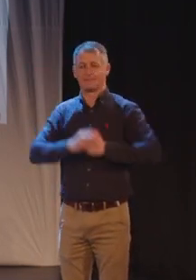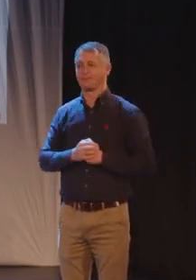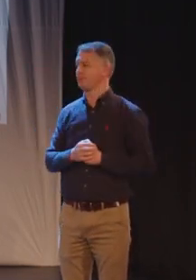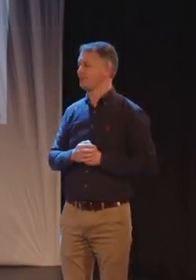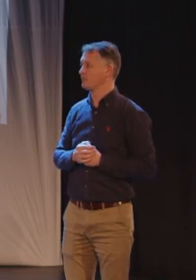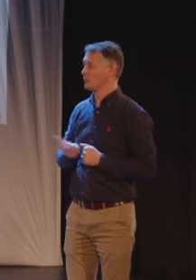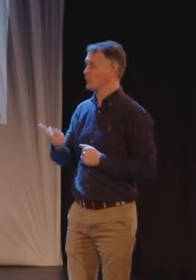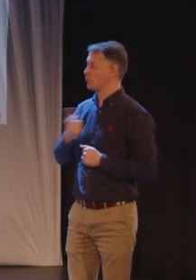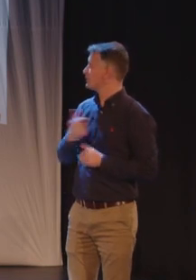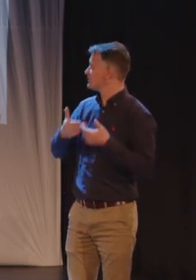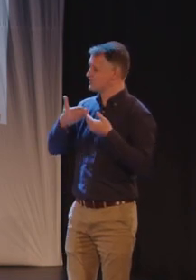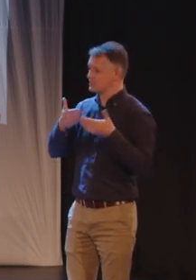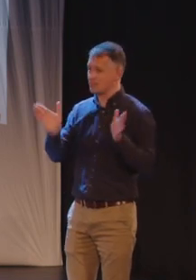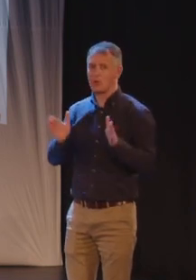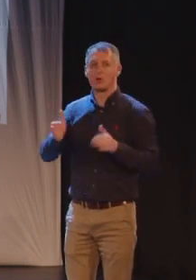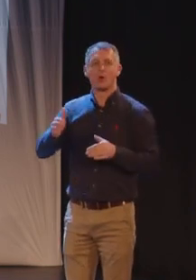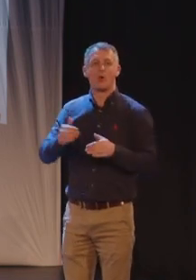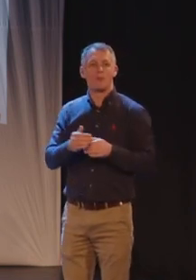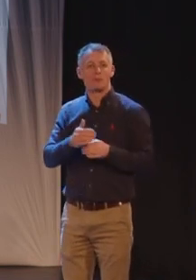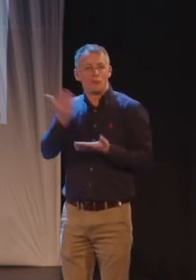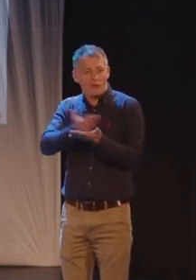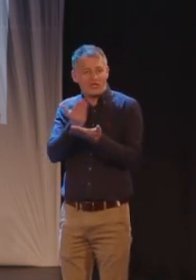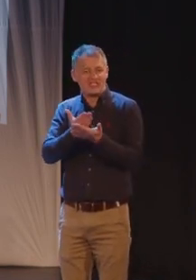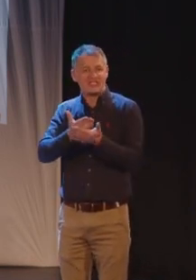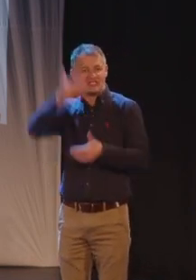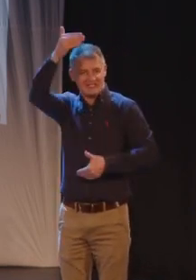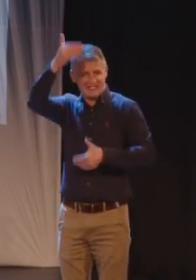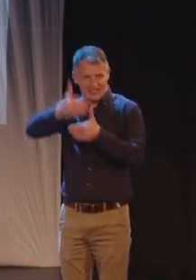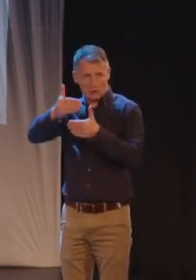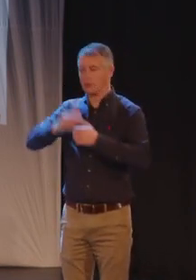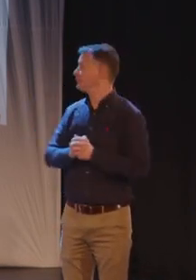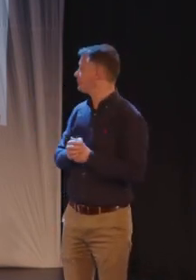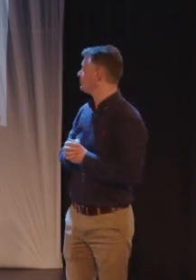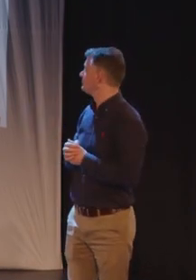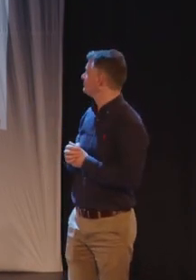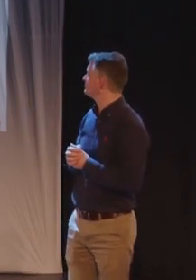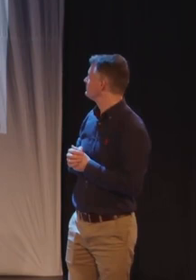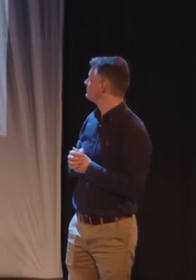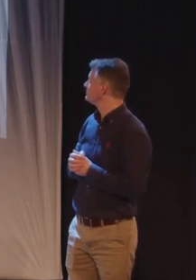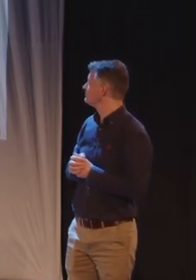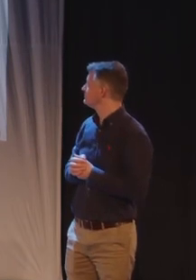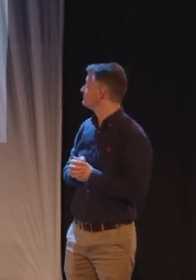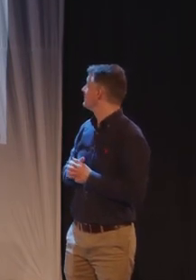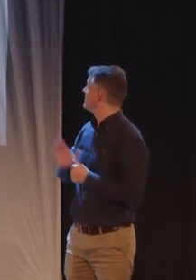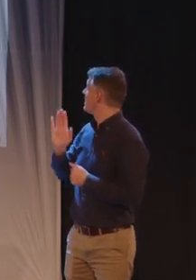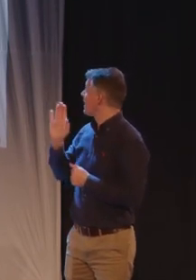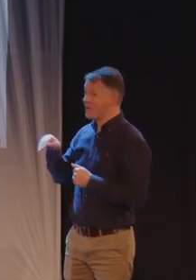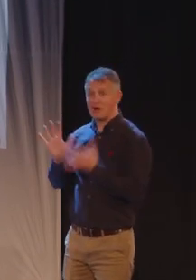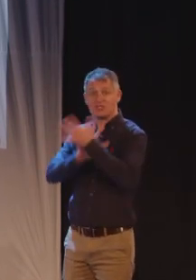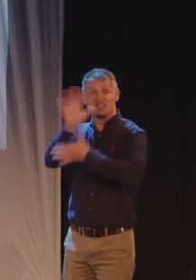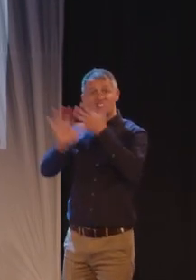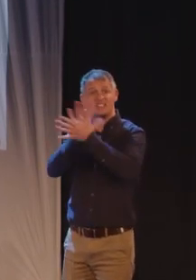Putem deschide o poveste, Zidul. Este încărcată povestea, avem acel semn